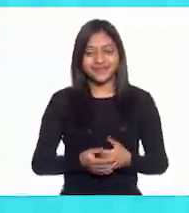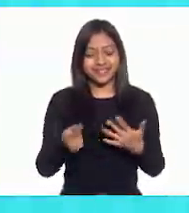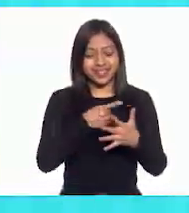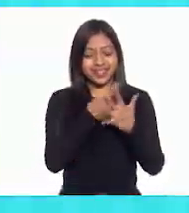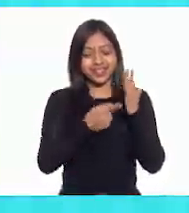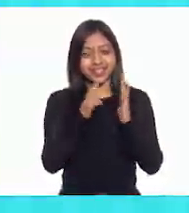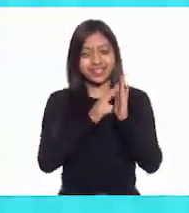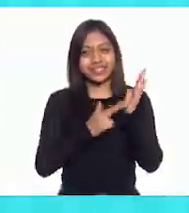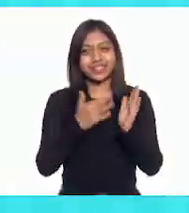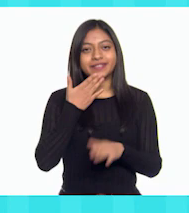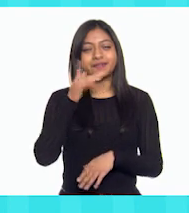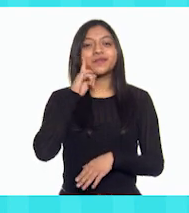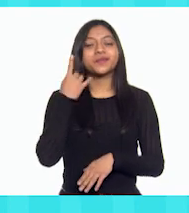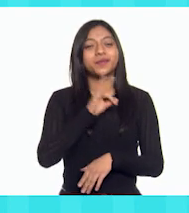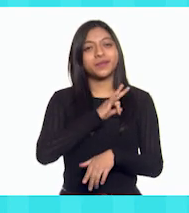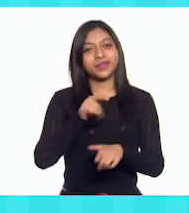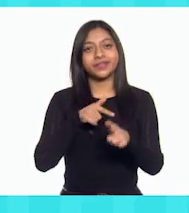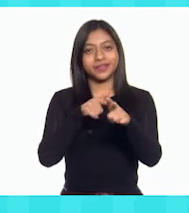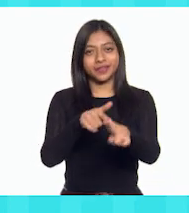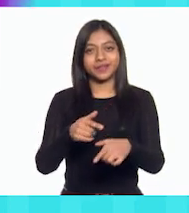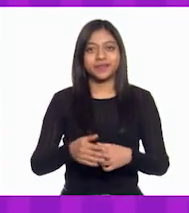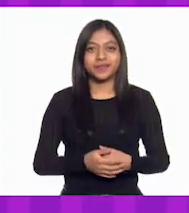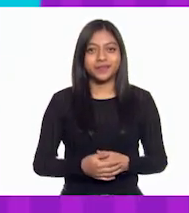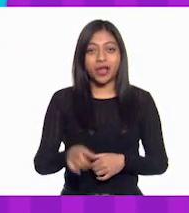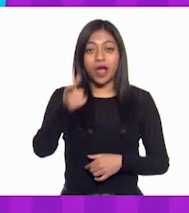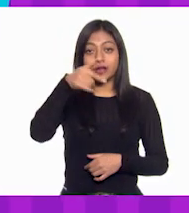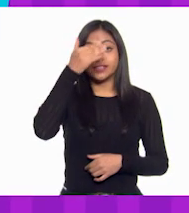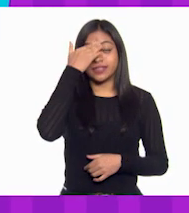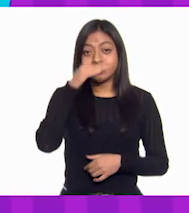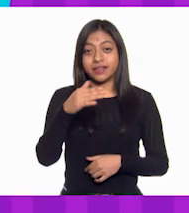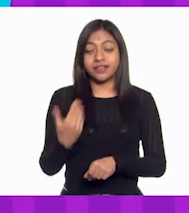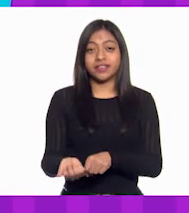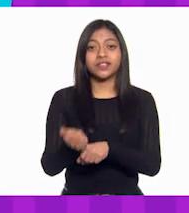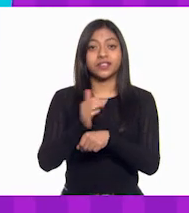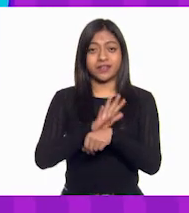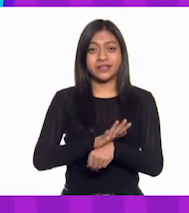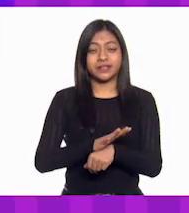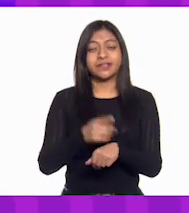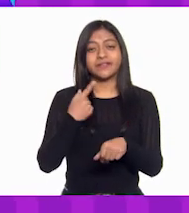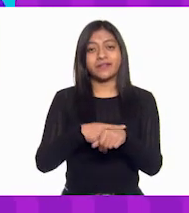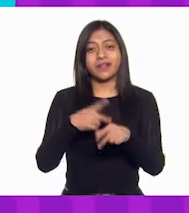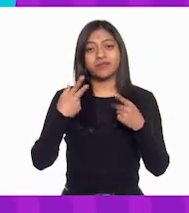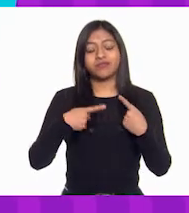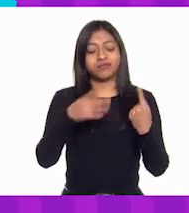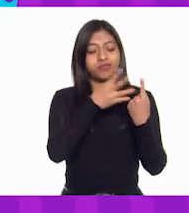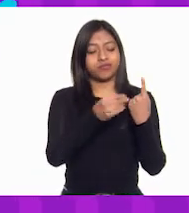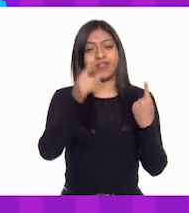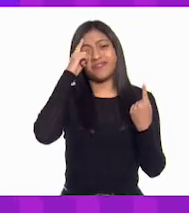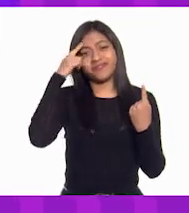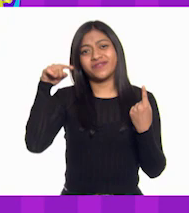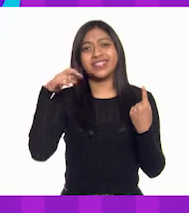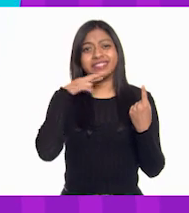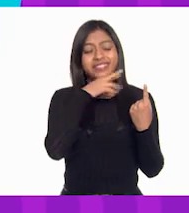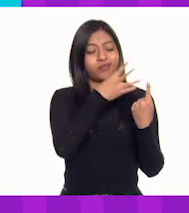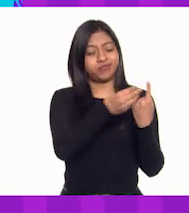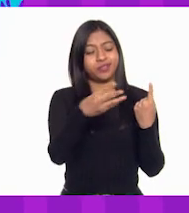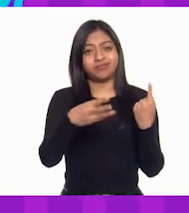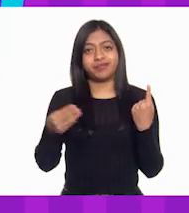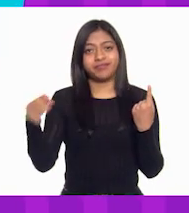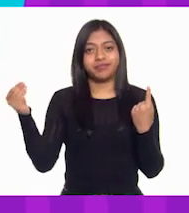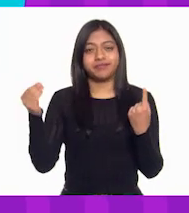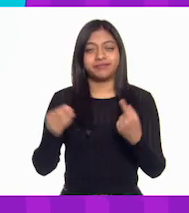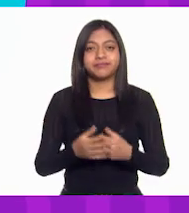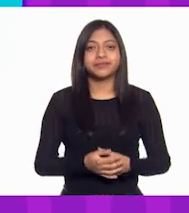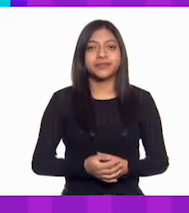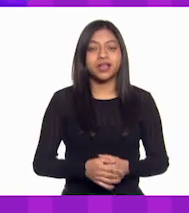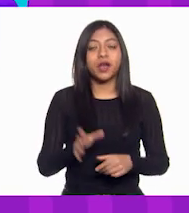Buenas prácticas para seguir adelante. Como todos sabemos, la COVID-19 es una enfermedad que se contagia muy fácilmente entre las